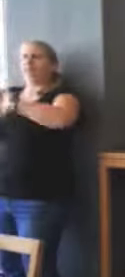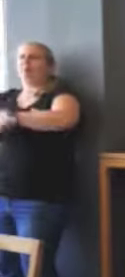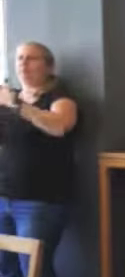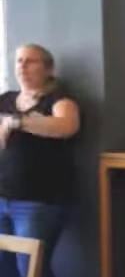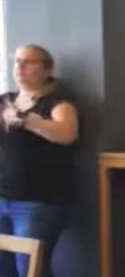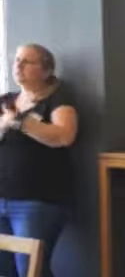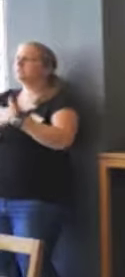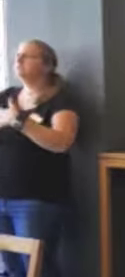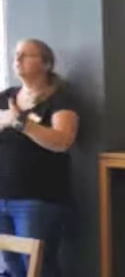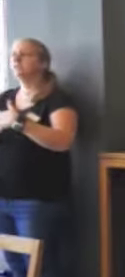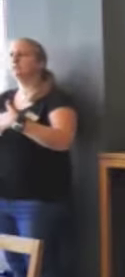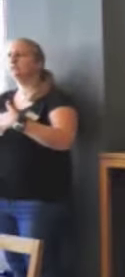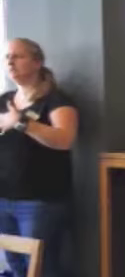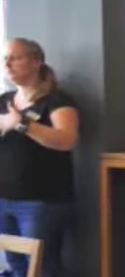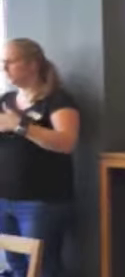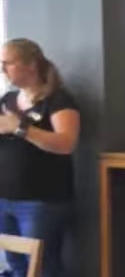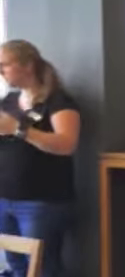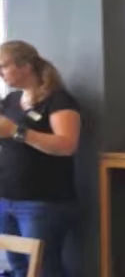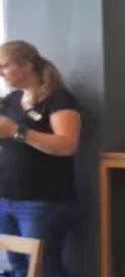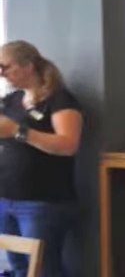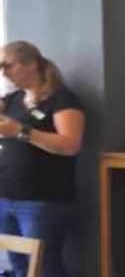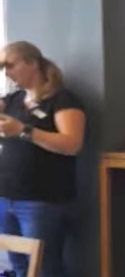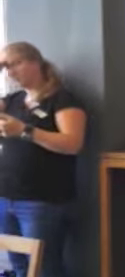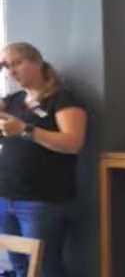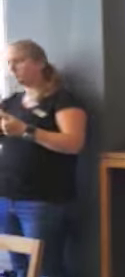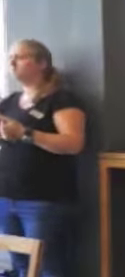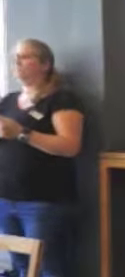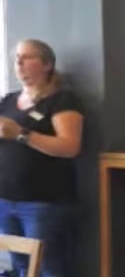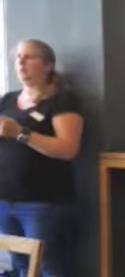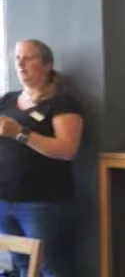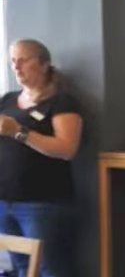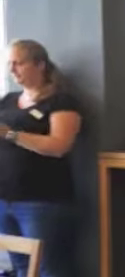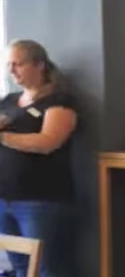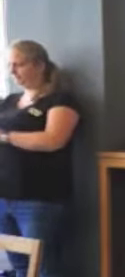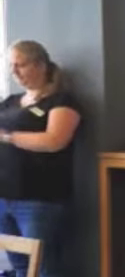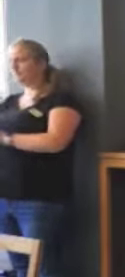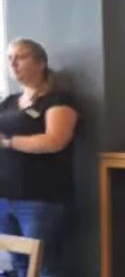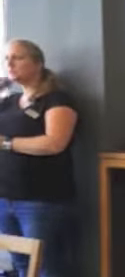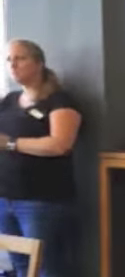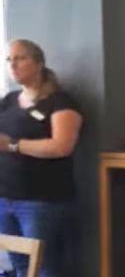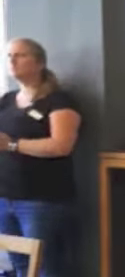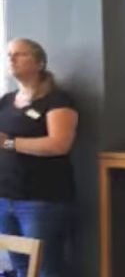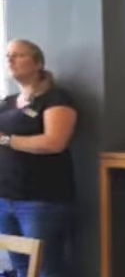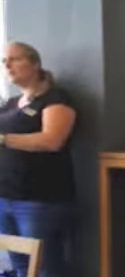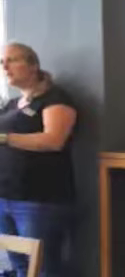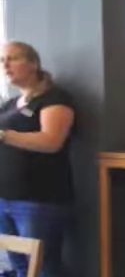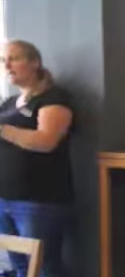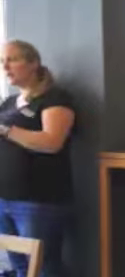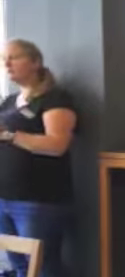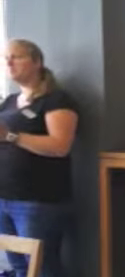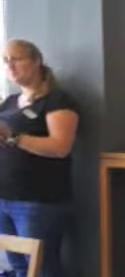maskiner med det mest hårdrationaliserade som finns i världen, men det finns en logik i detta att det just